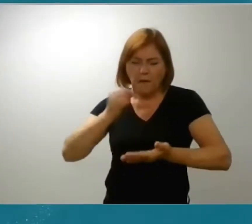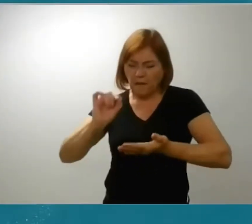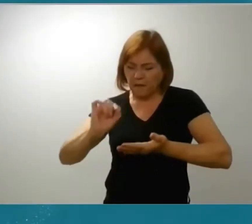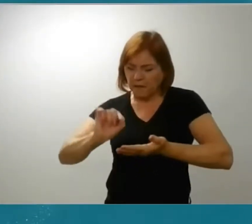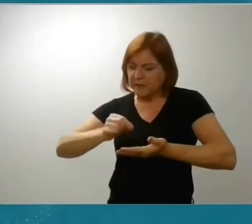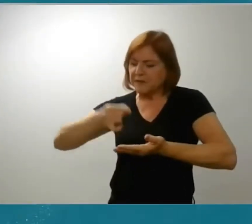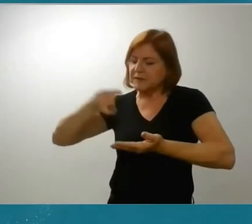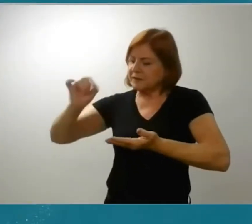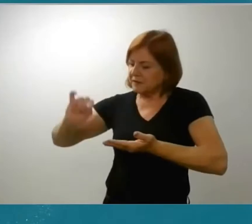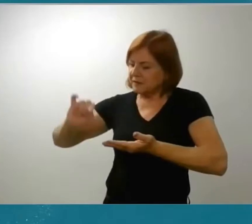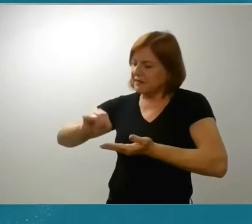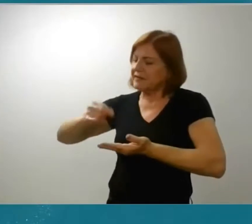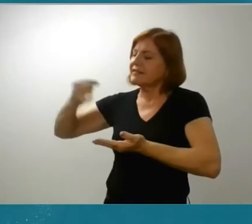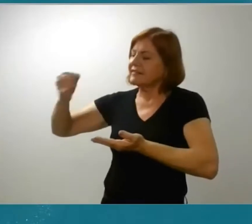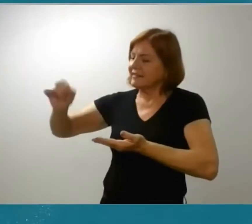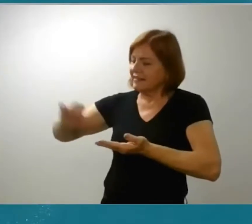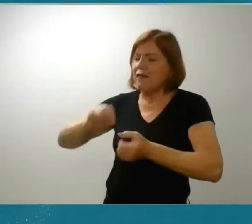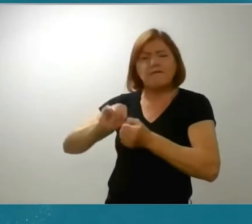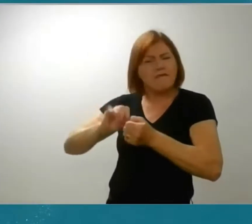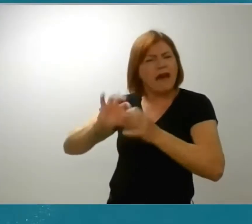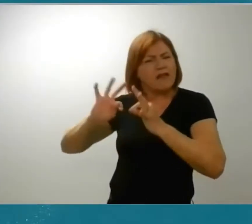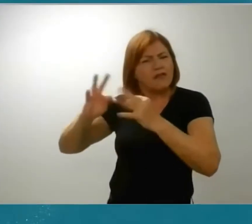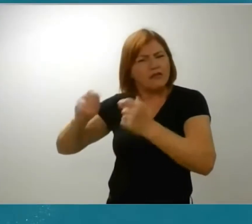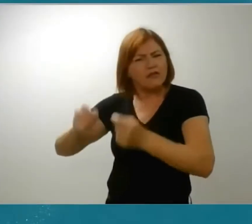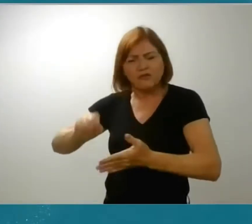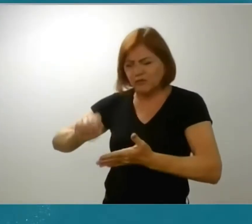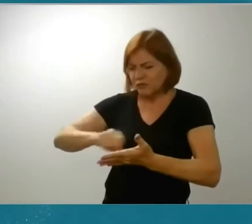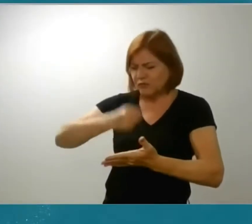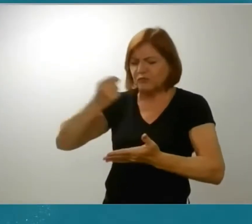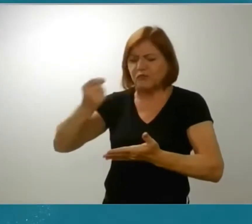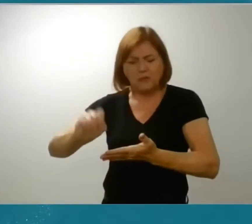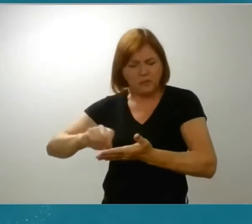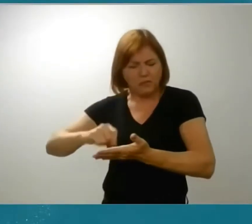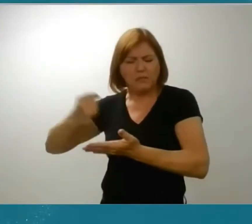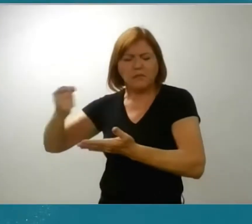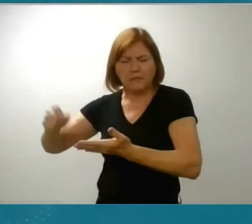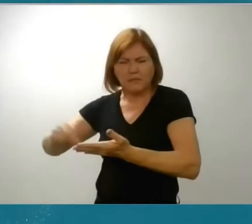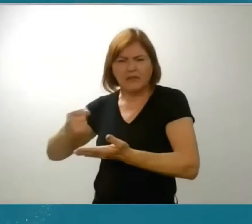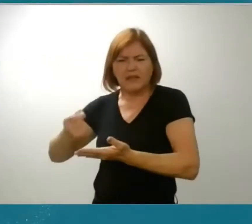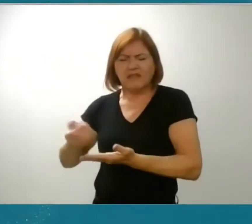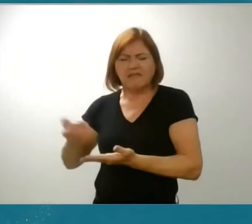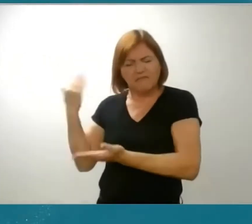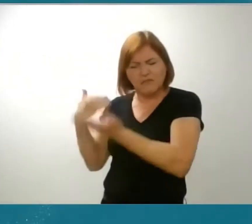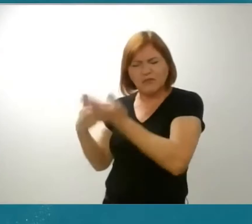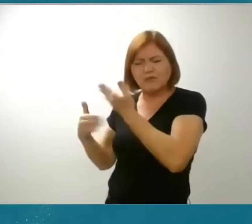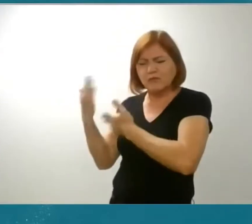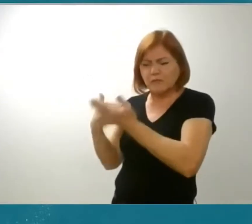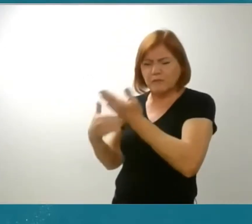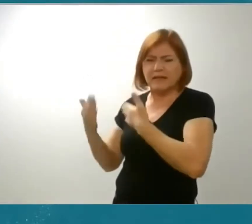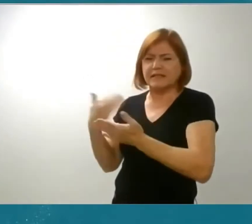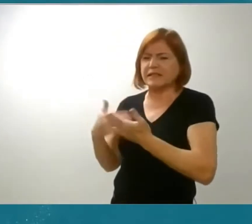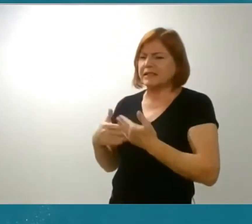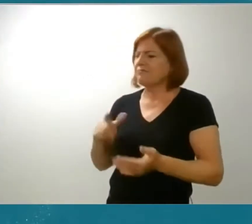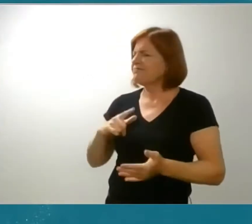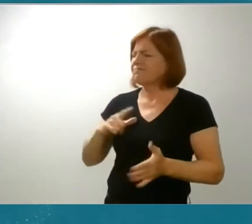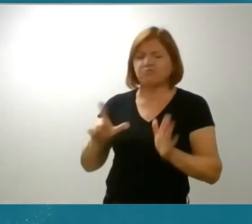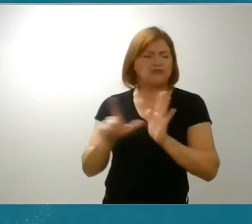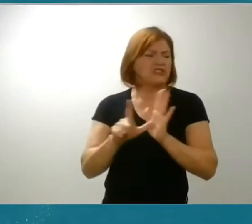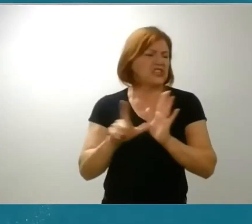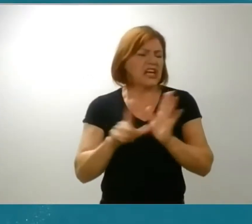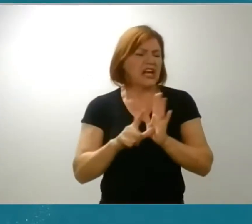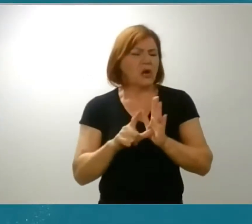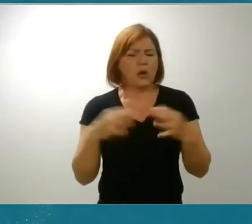próprias mãos. Tá? Porque naquele tempo, uma mulher não tinha loja de departamento para você comprar roupas prontas,